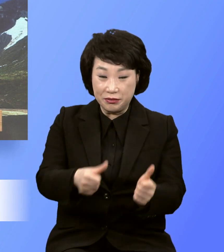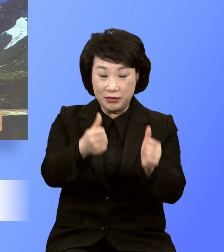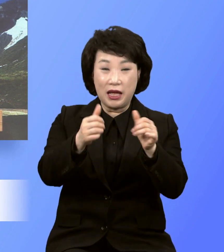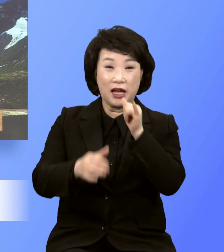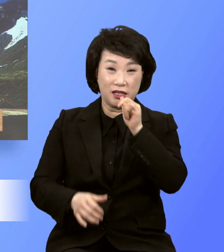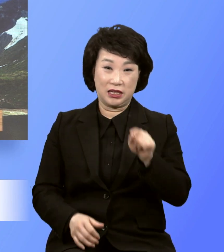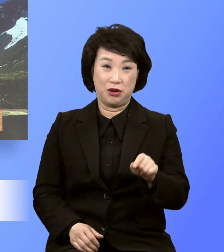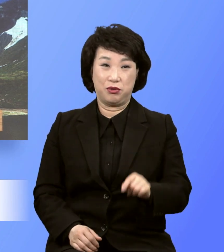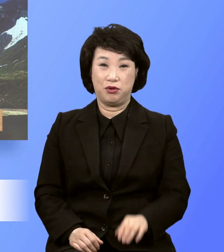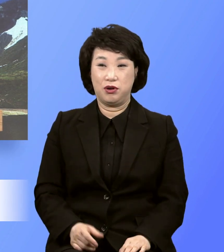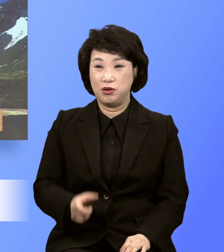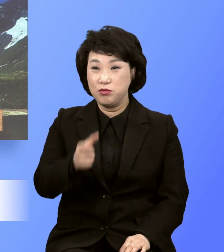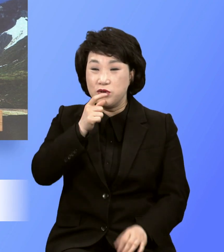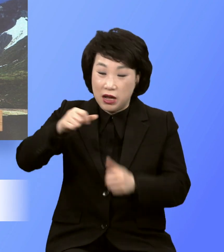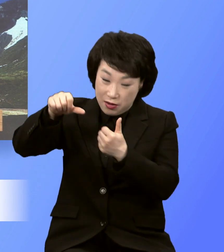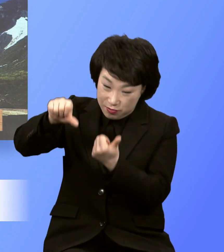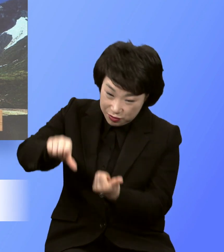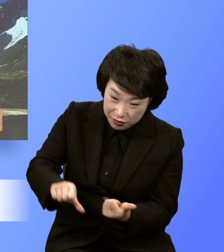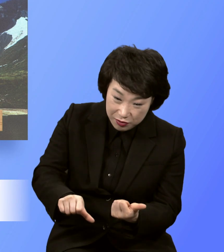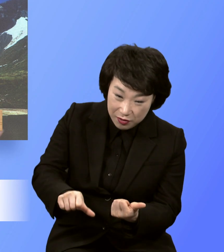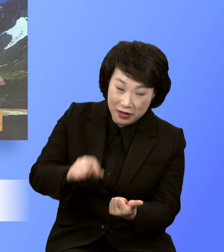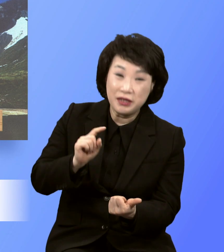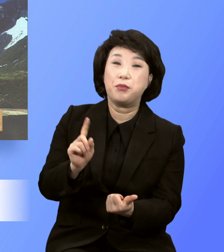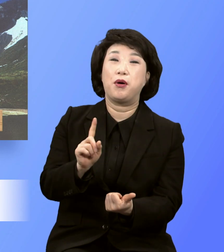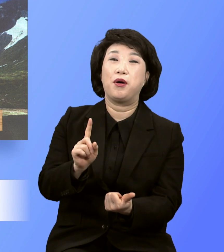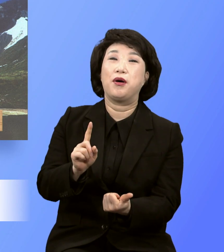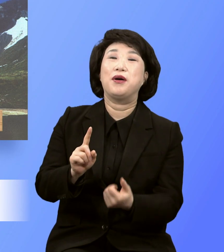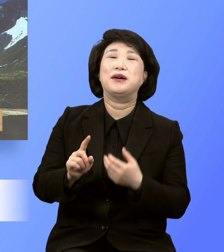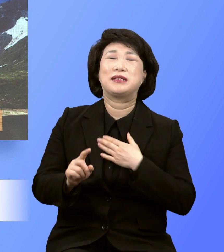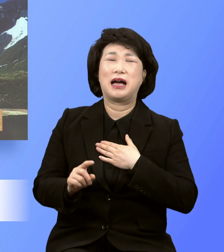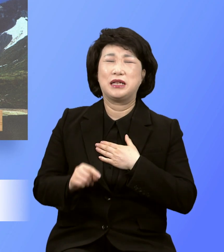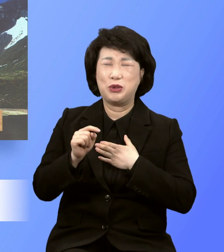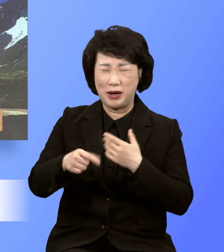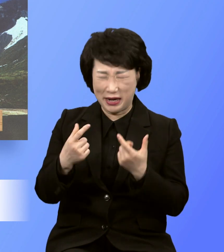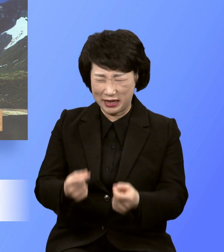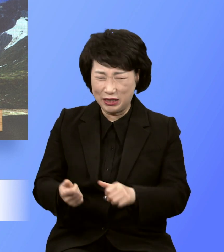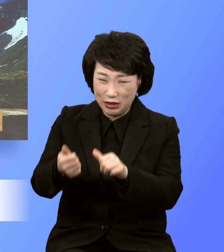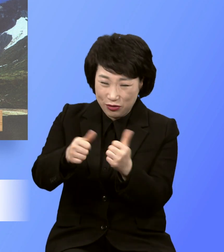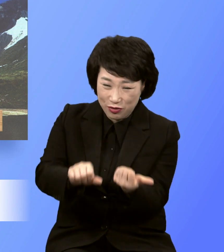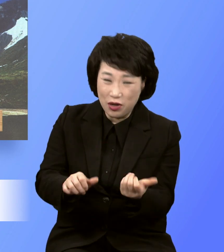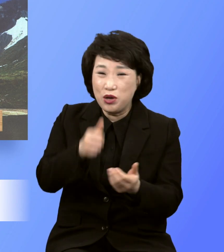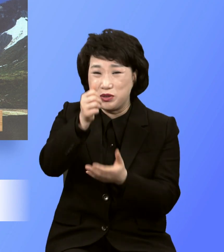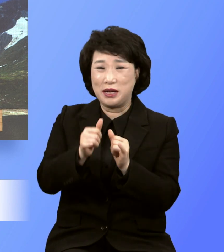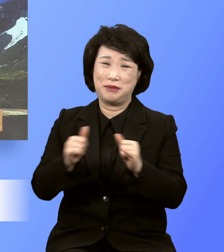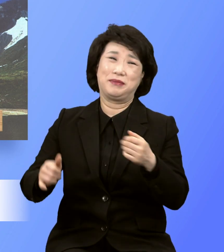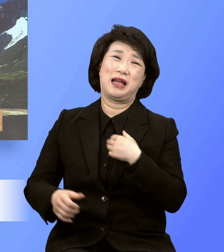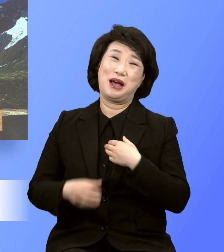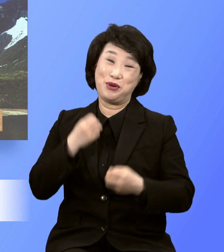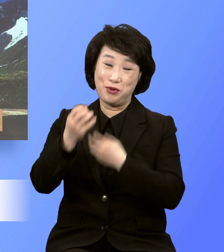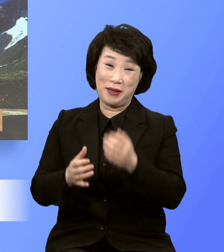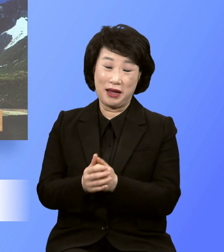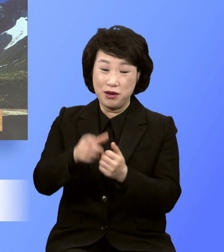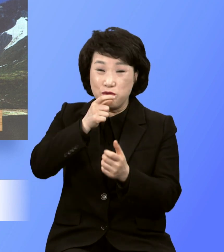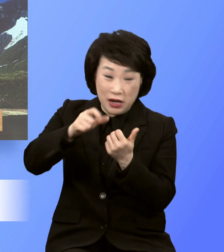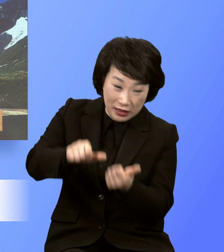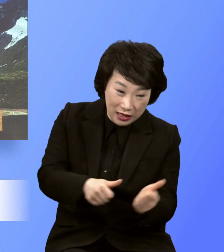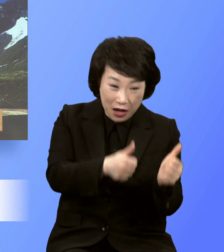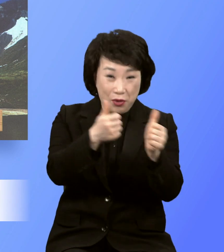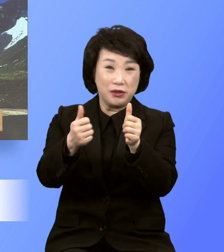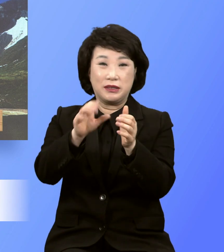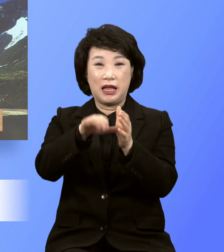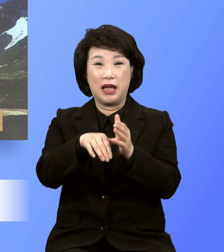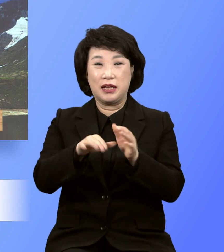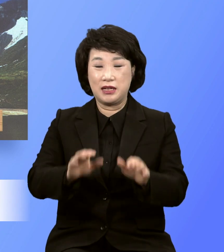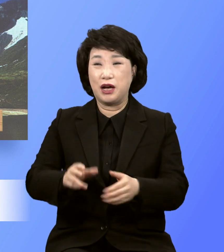받았대요. 물속에 푹 들어가면서 나는 이렇게 죽을 죄인입니다. 물에서